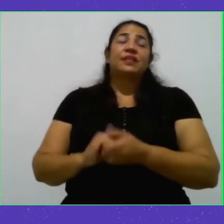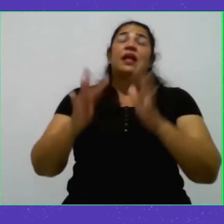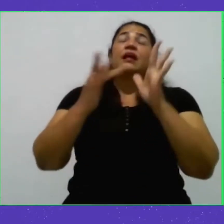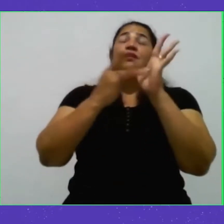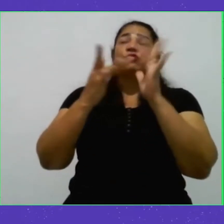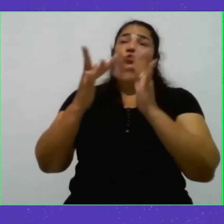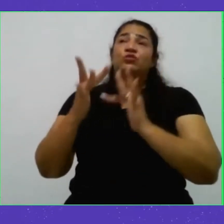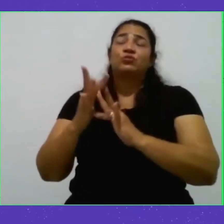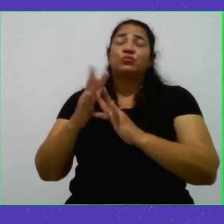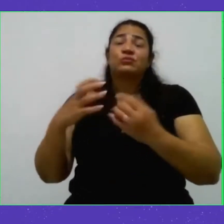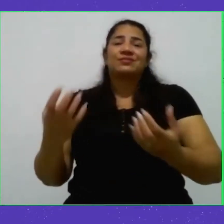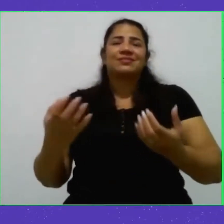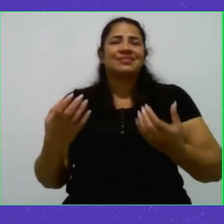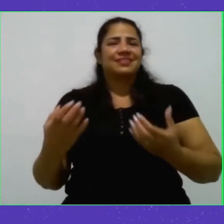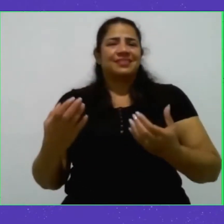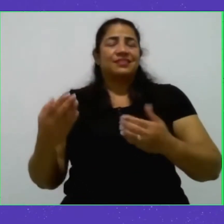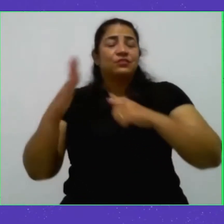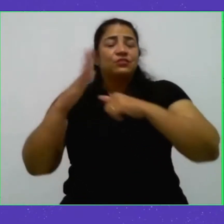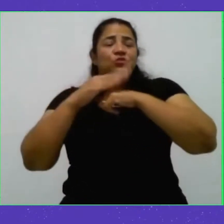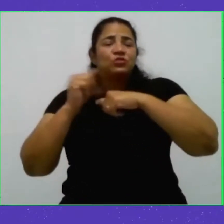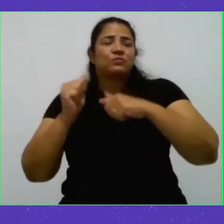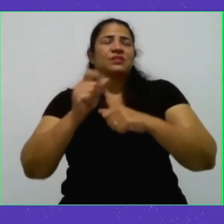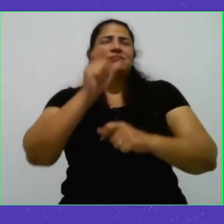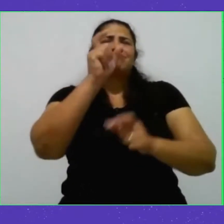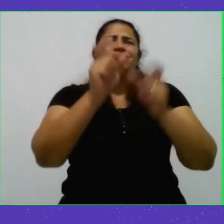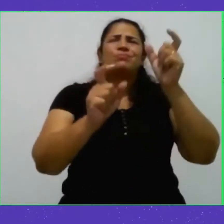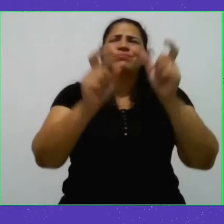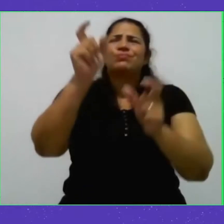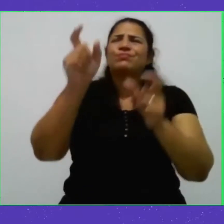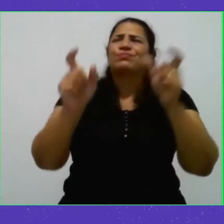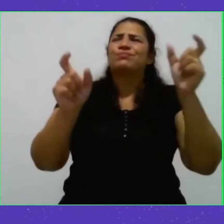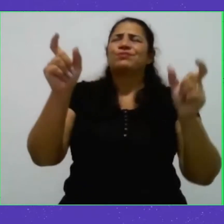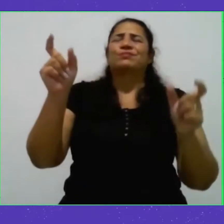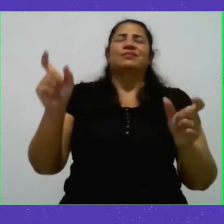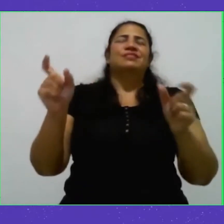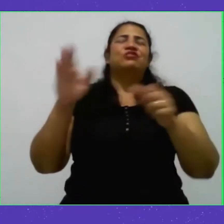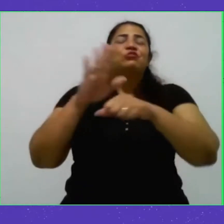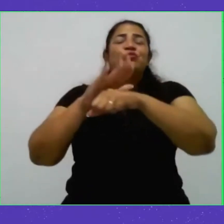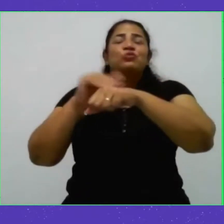introduzir cada um de nós nesse ambiente.